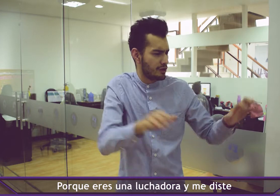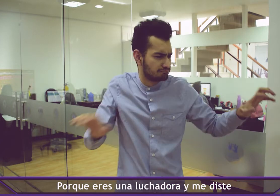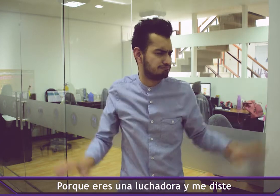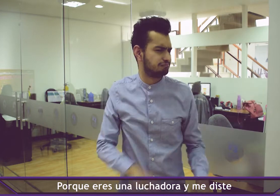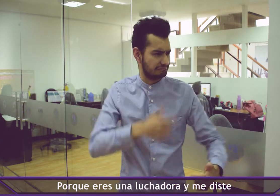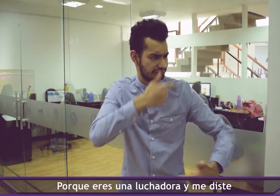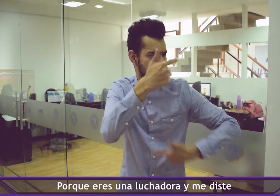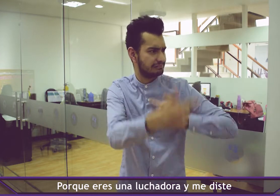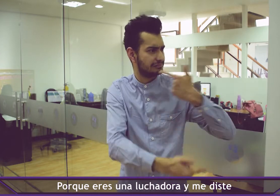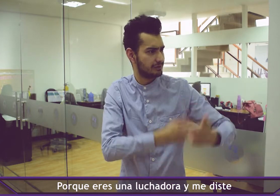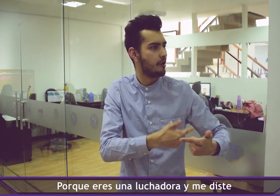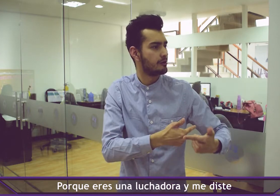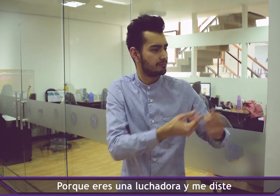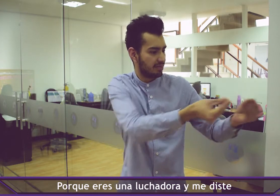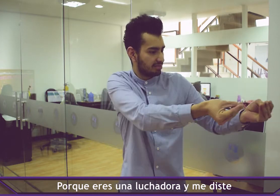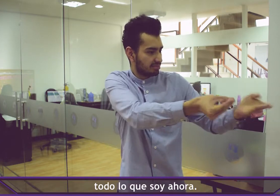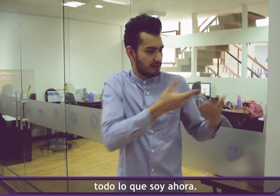y me diste todo lo que soy ahora,